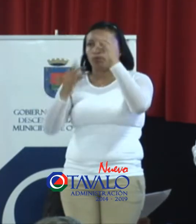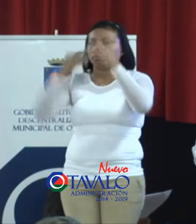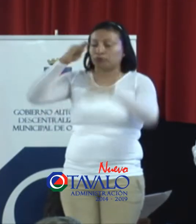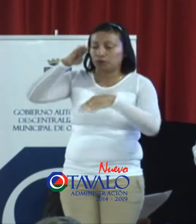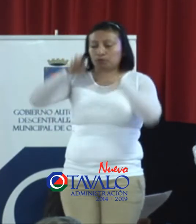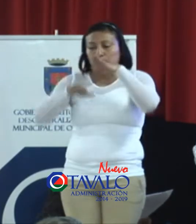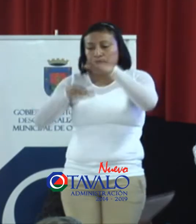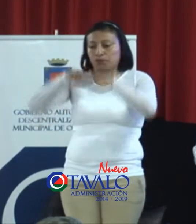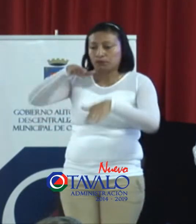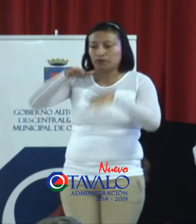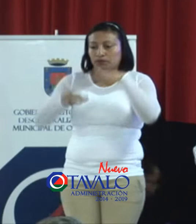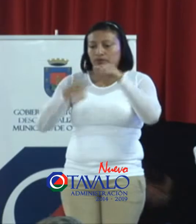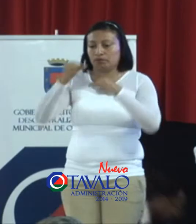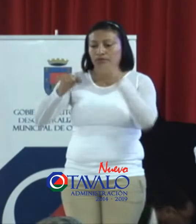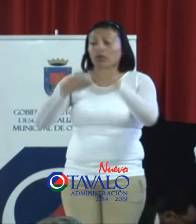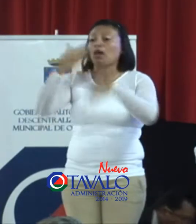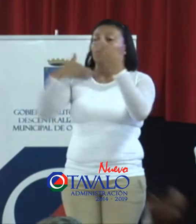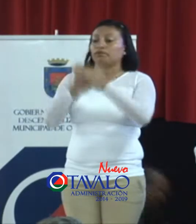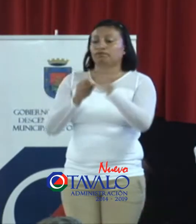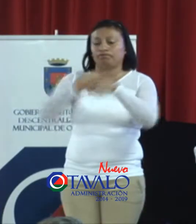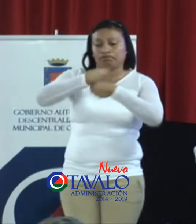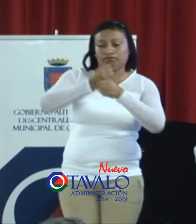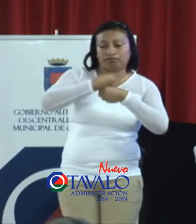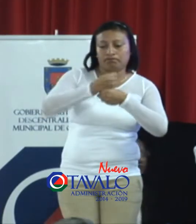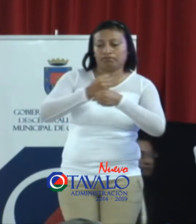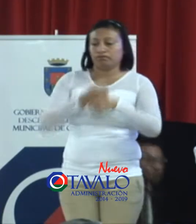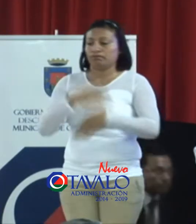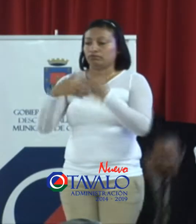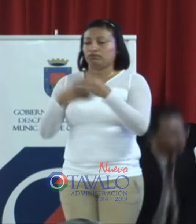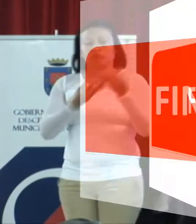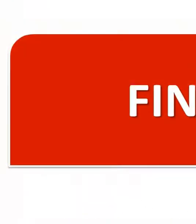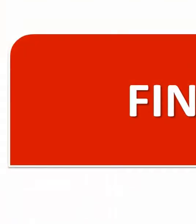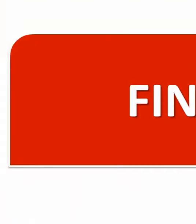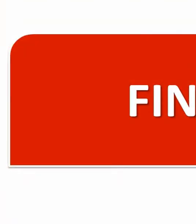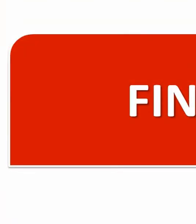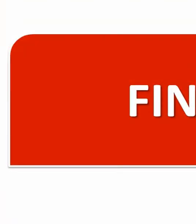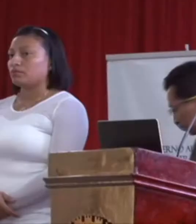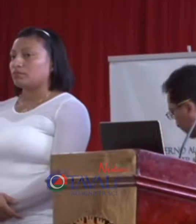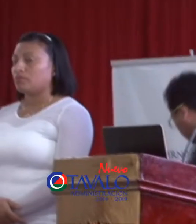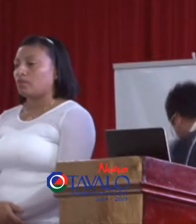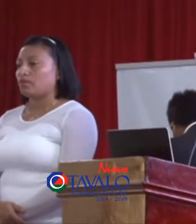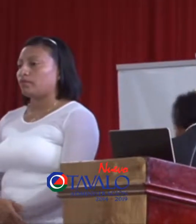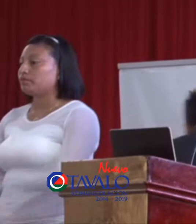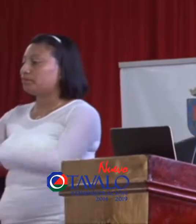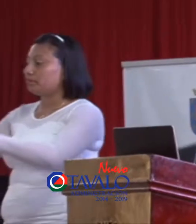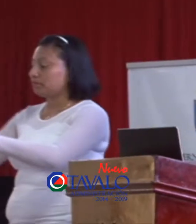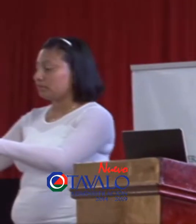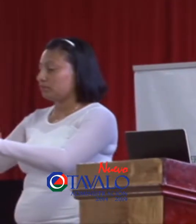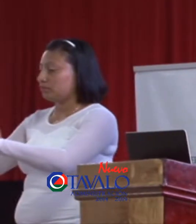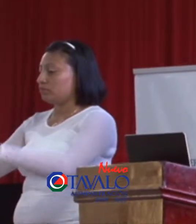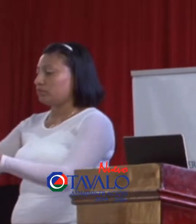este nuevo caballo para servirles como ustedes se merecen. Al momento que